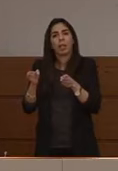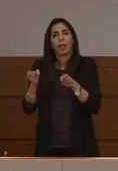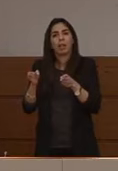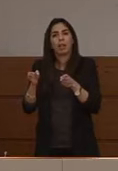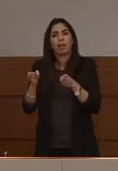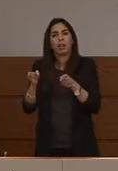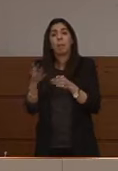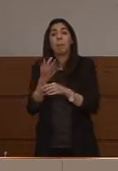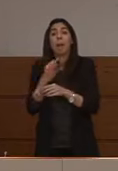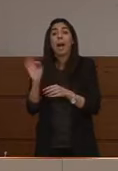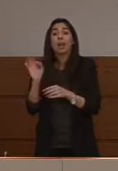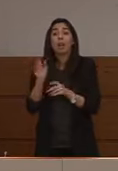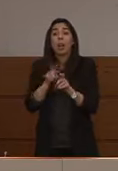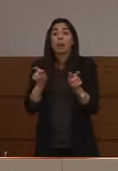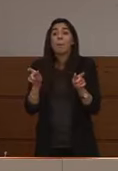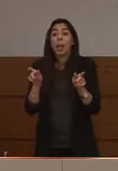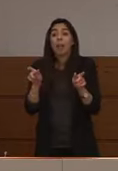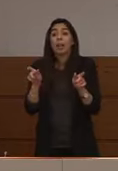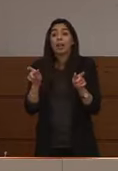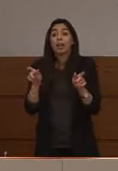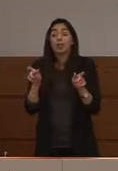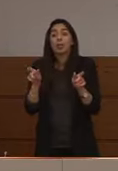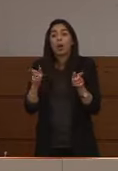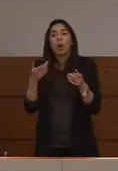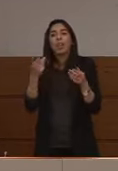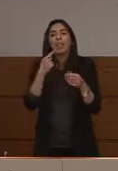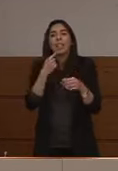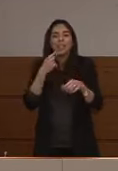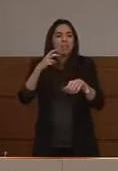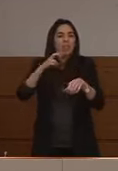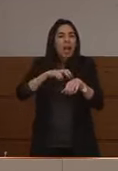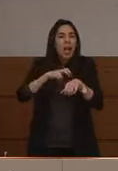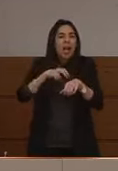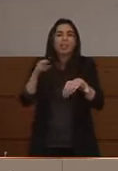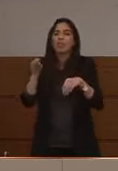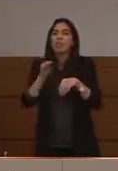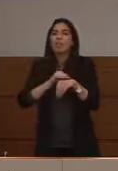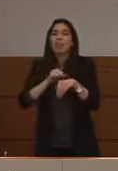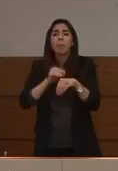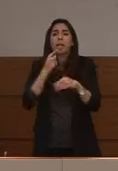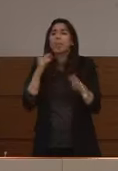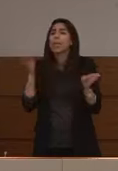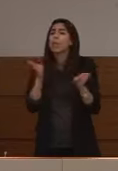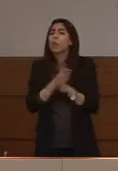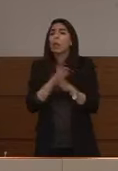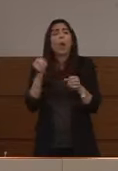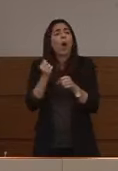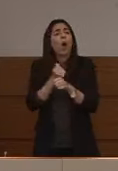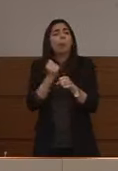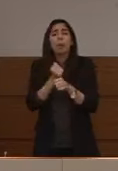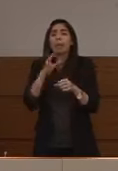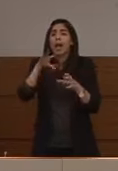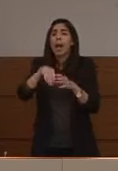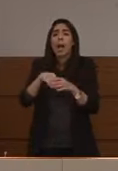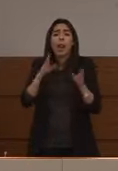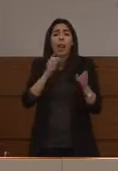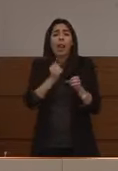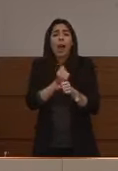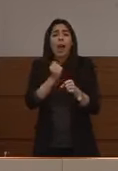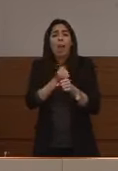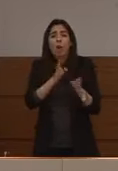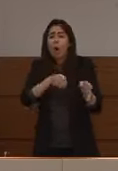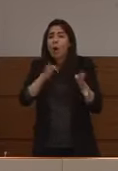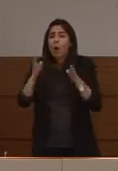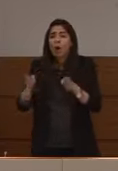colleghi infermieri medici chiunque opera negli ospedali a contatto con questi